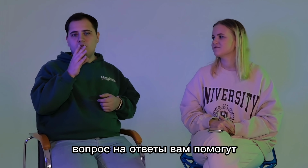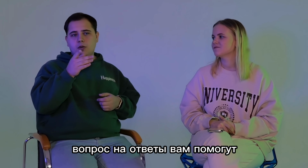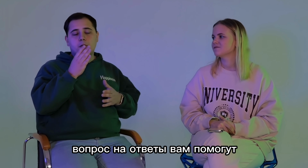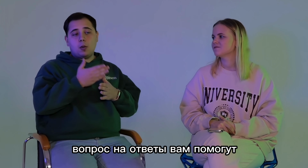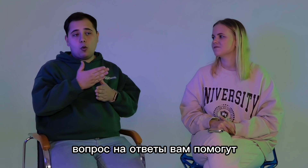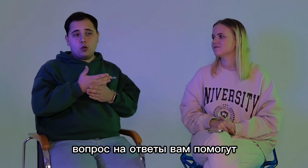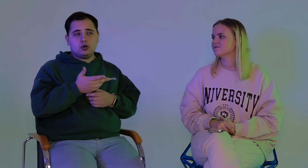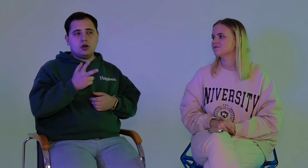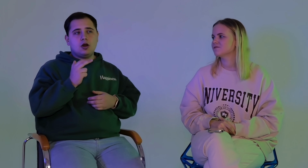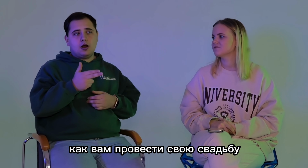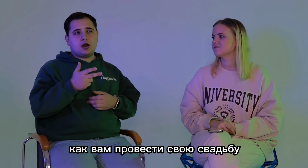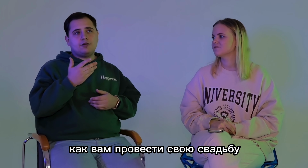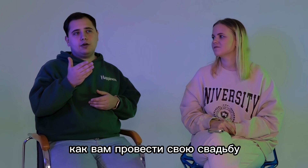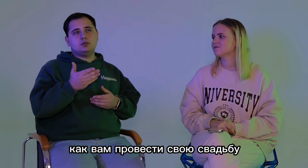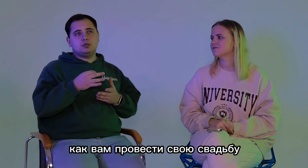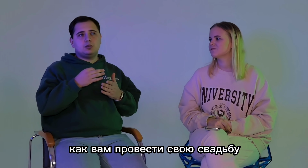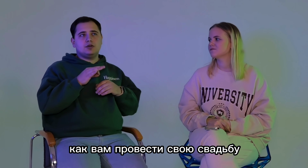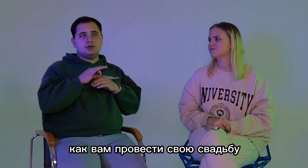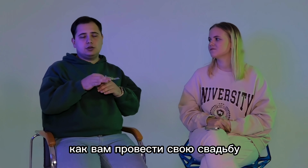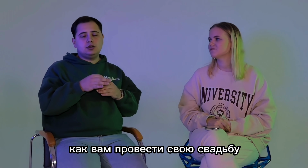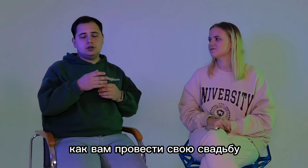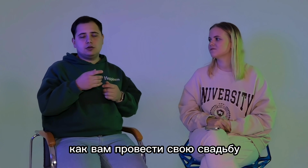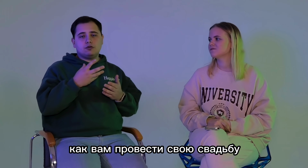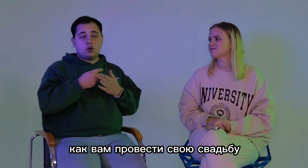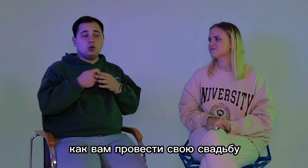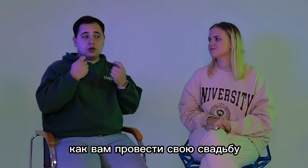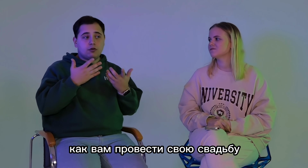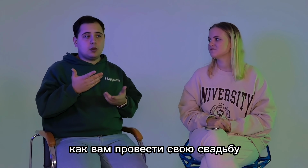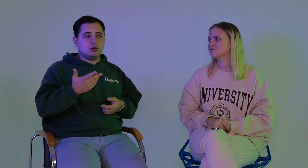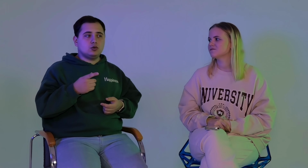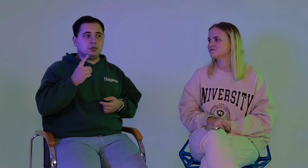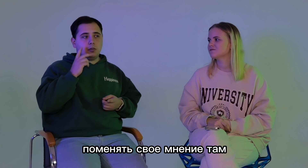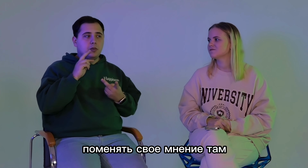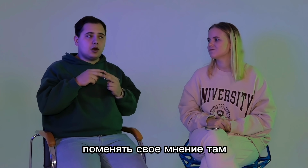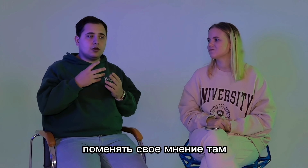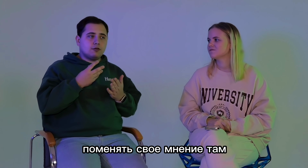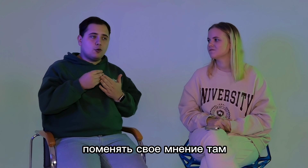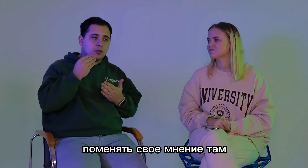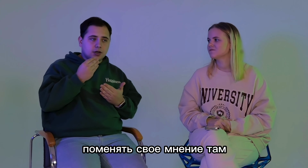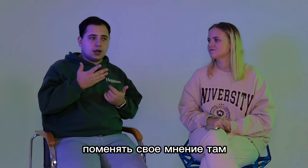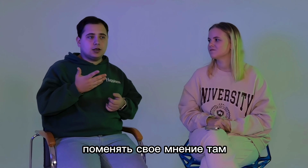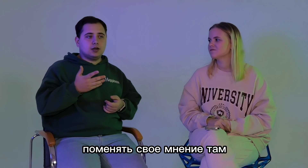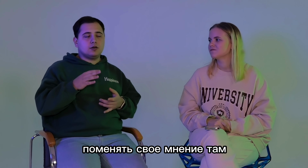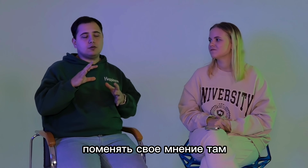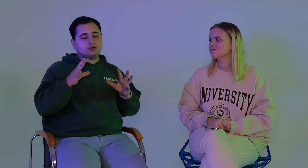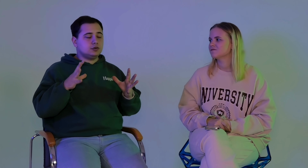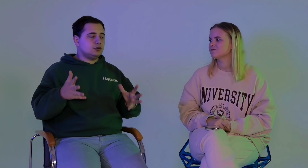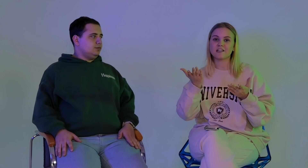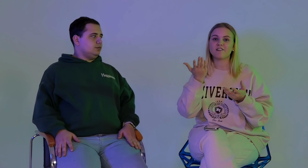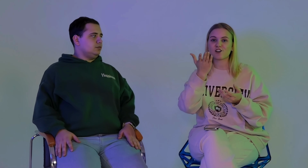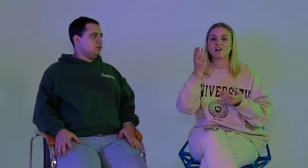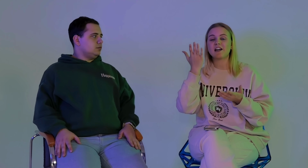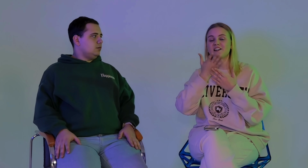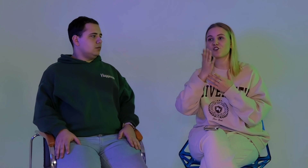вам помогут, как вам провести свою свадьбу, поменять свое мнение. Там. И ваши люди